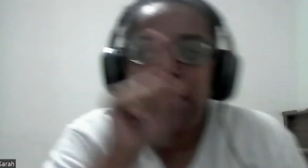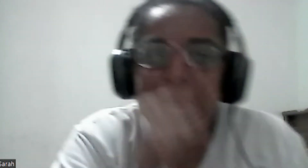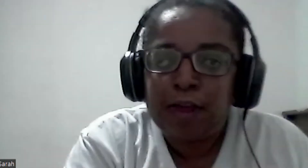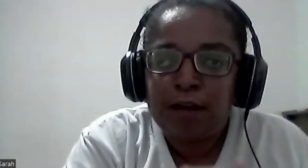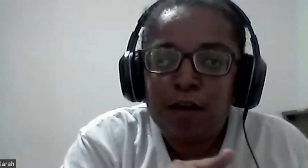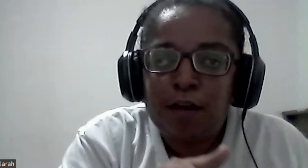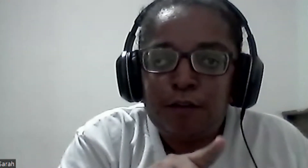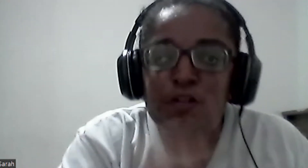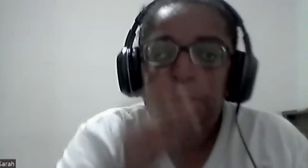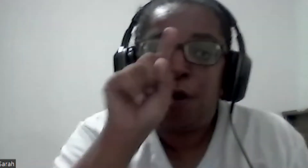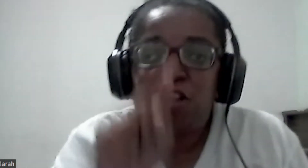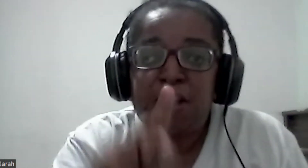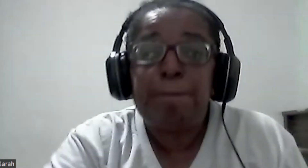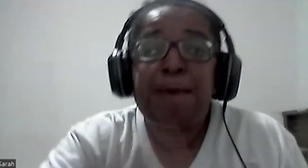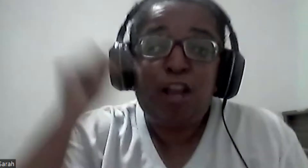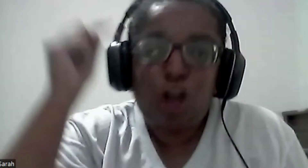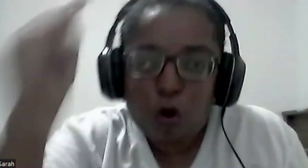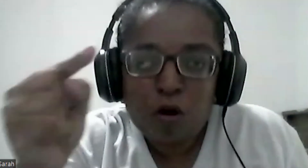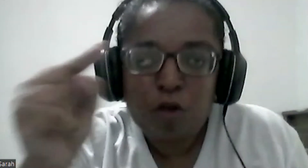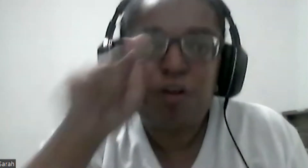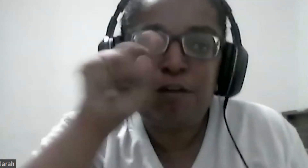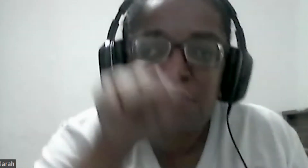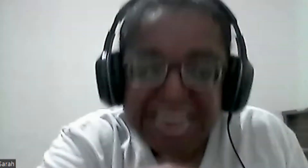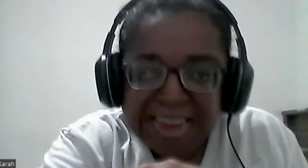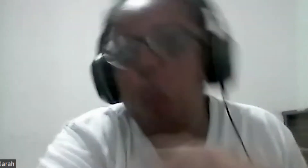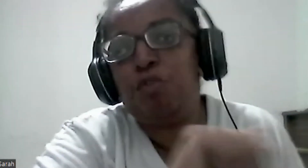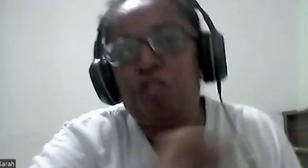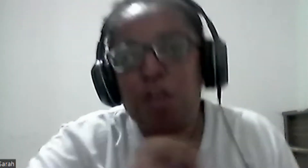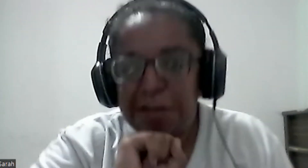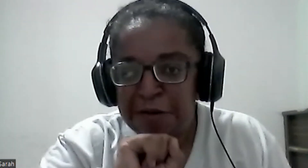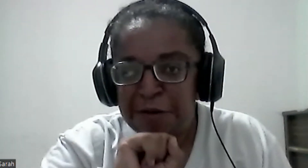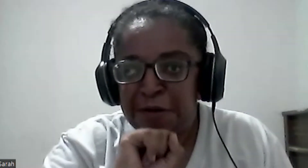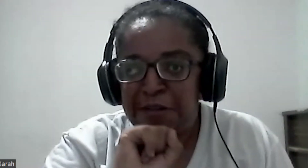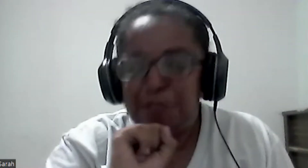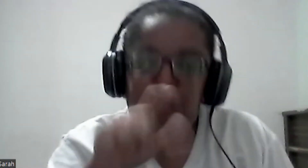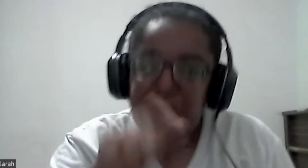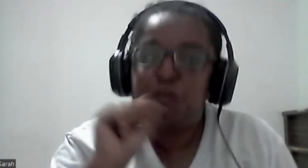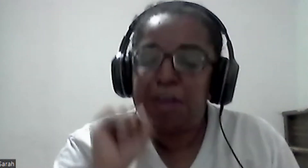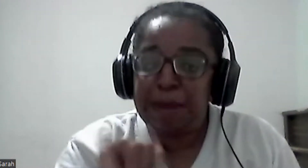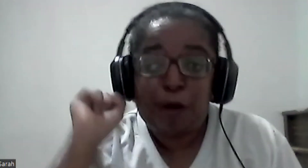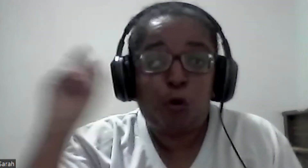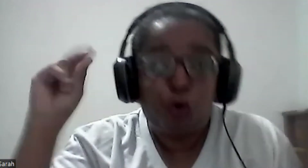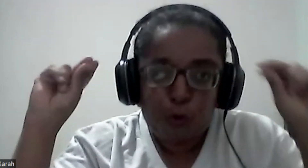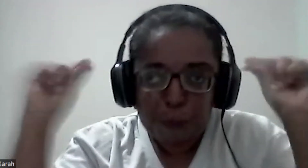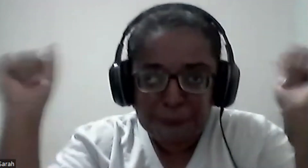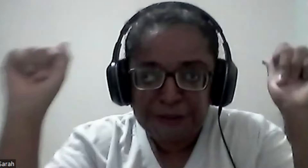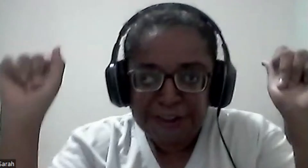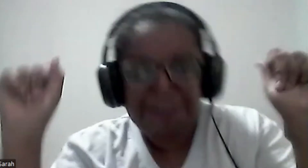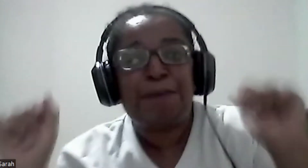ninguém. Você pode ser melhor do que você é hoje. E foi isso que acordou,